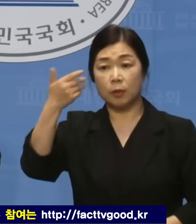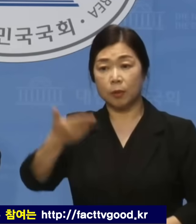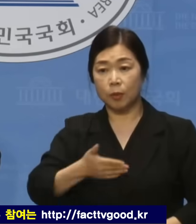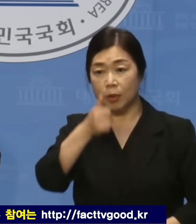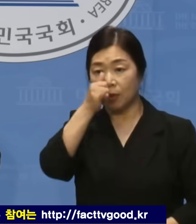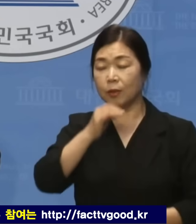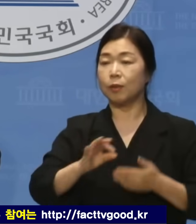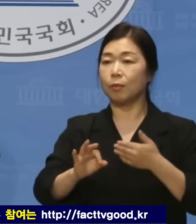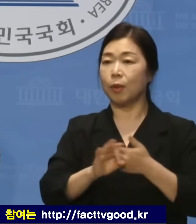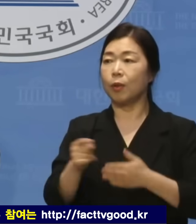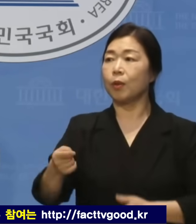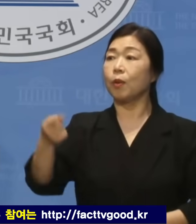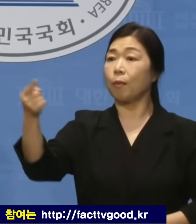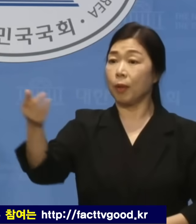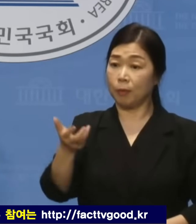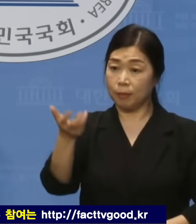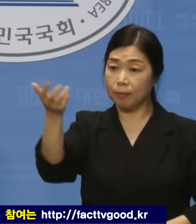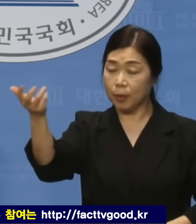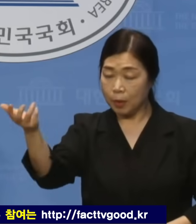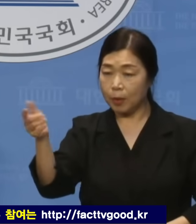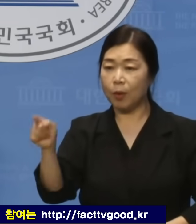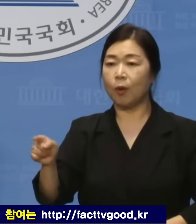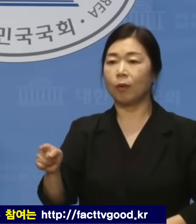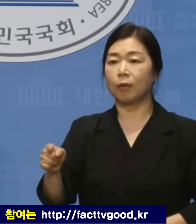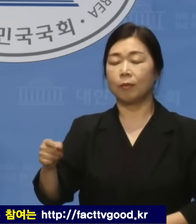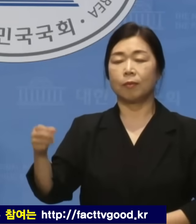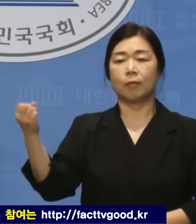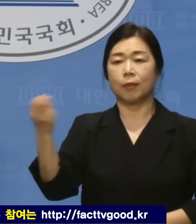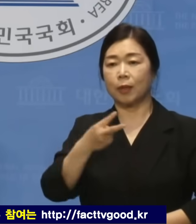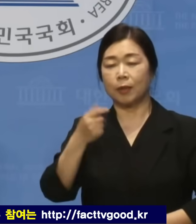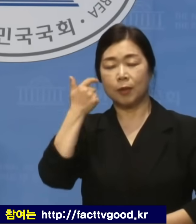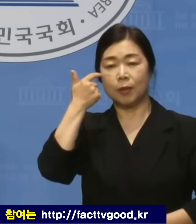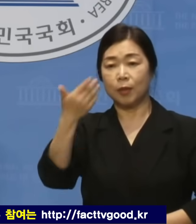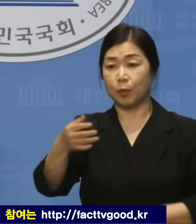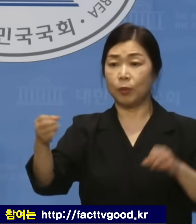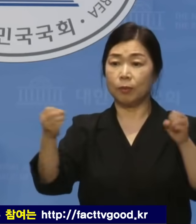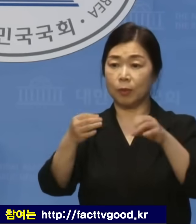질문이 있으시면 옆에 백브리핑 장소에서